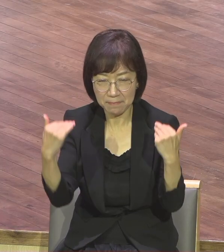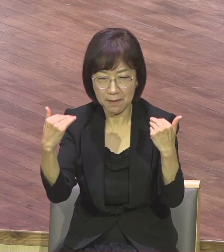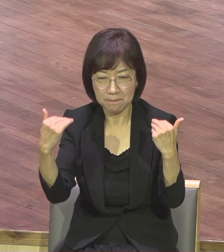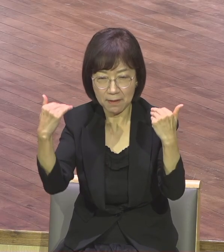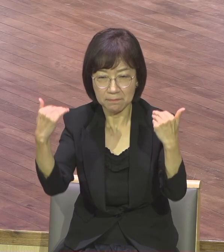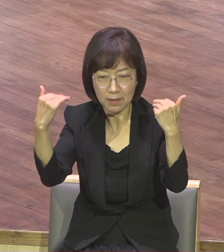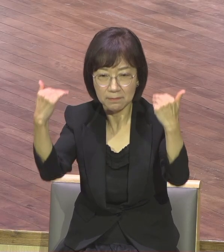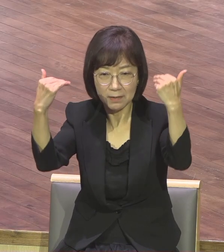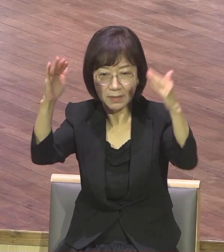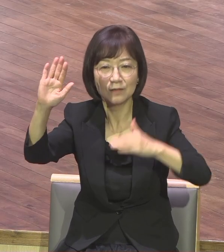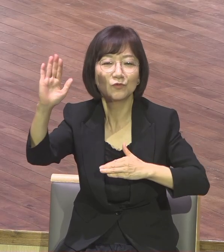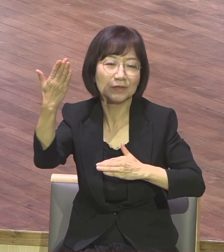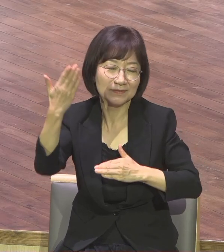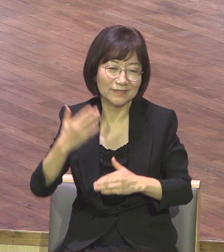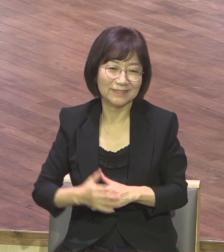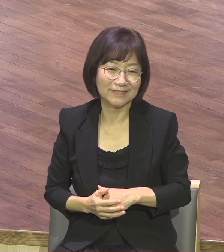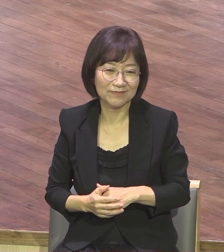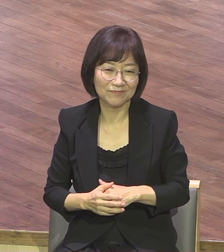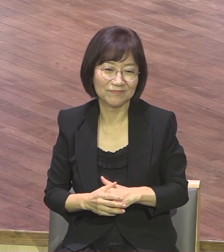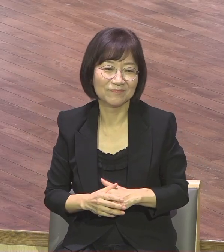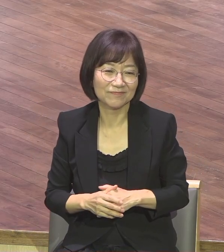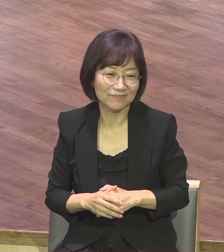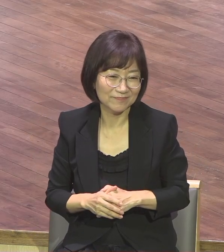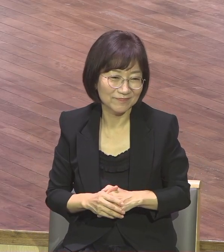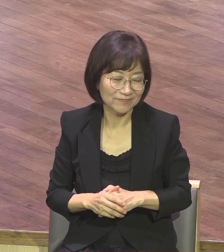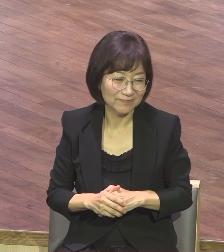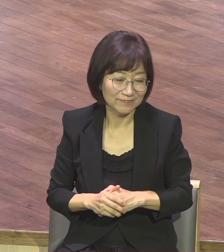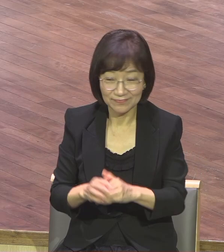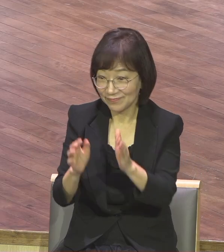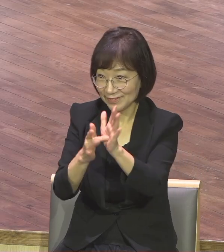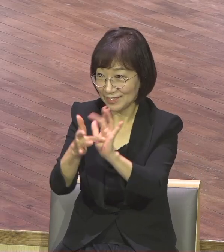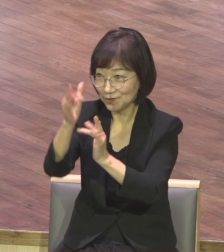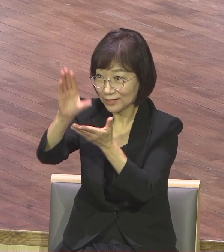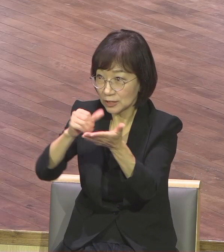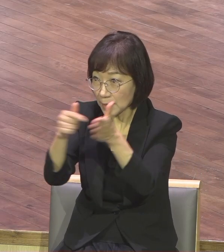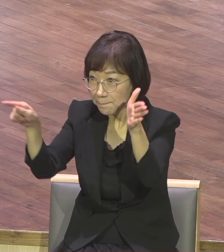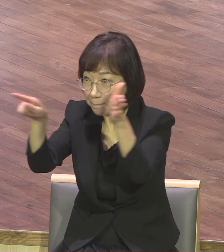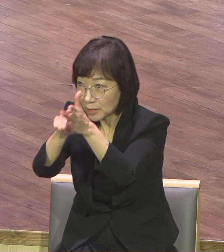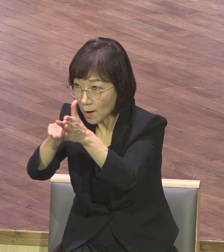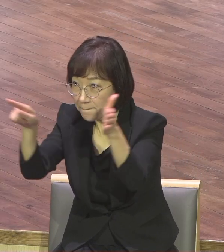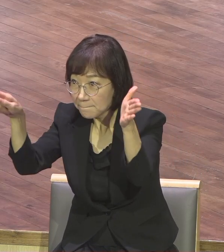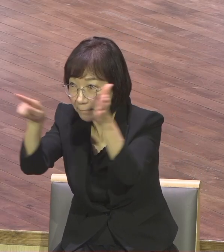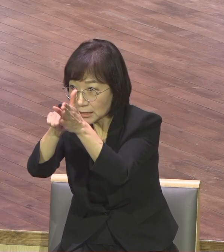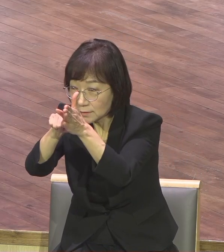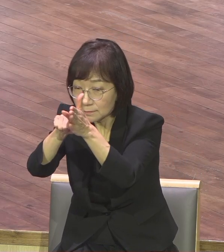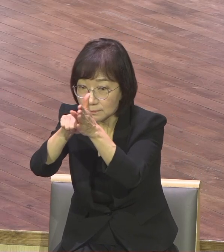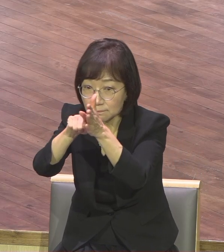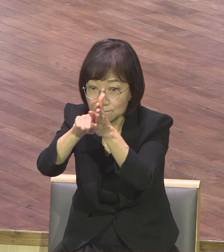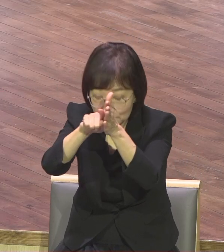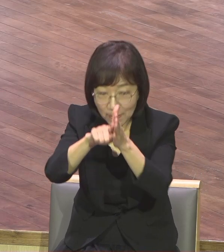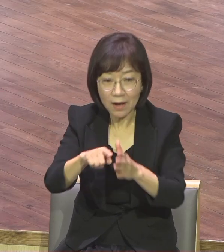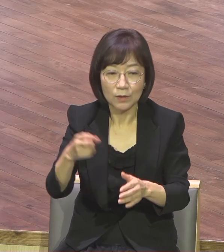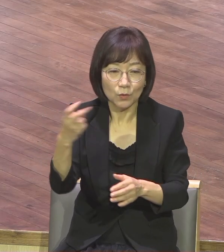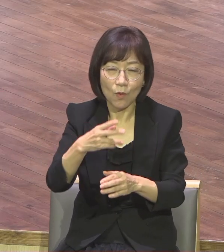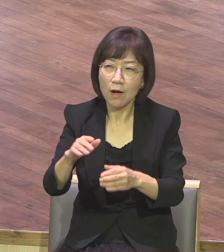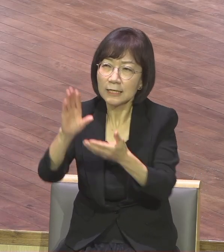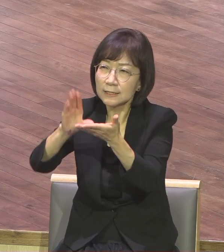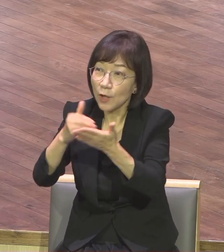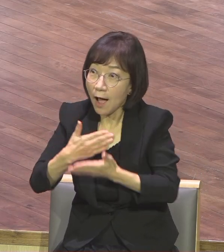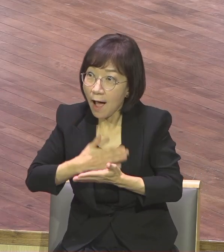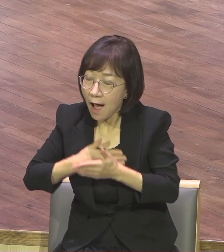그런 말씀이에요. 예수 그리스도를 믿는 믿음 안에 그리스도를 아는 지식에 더해져야